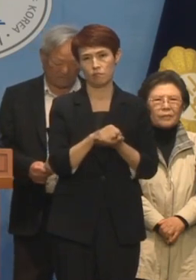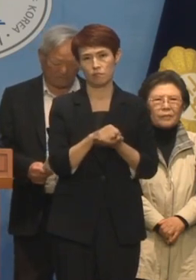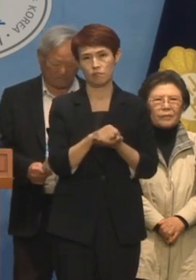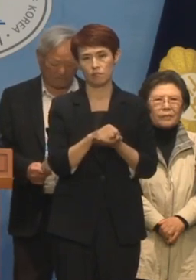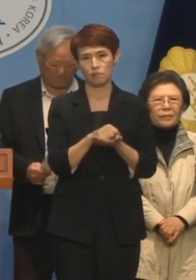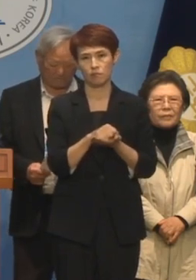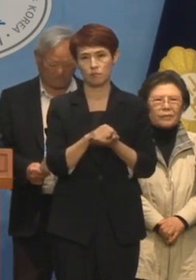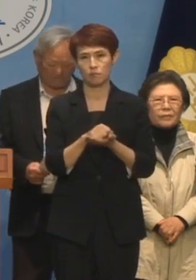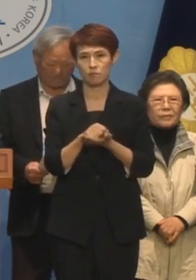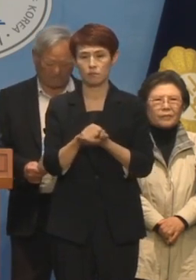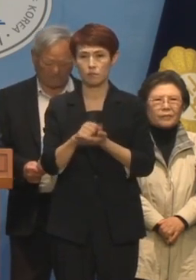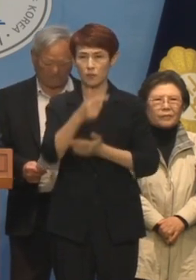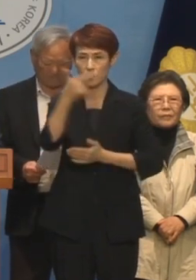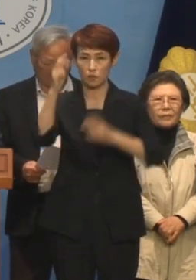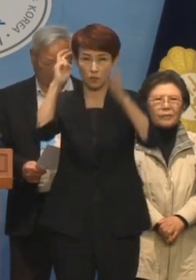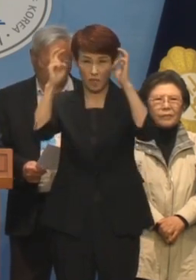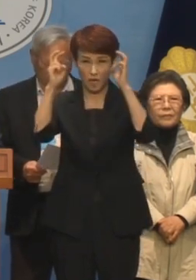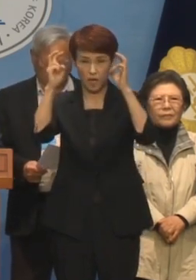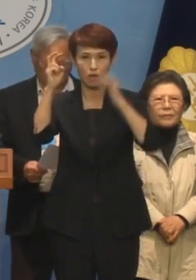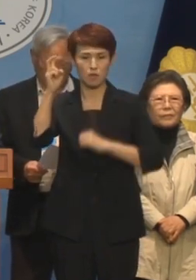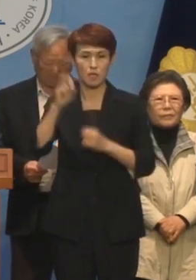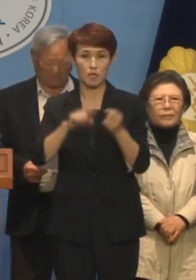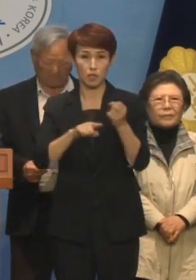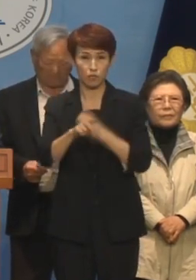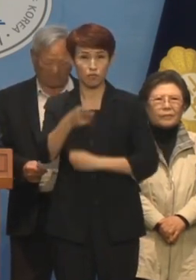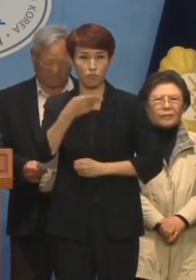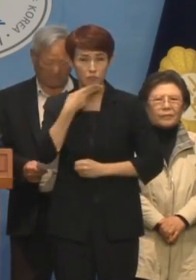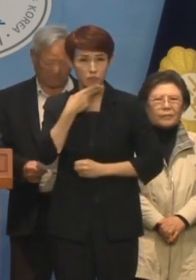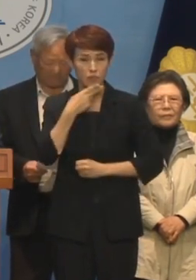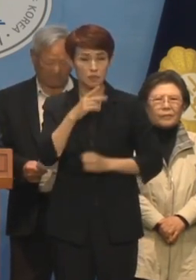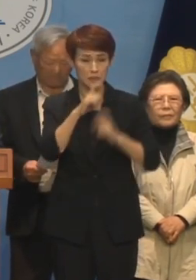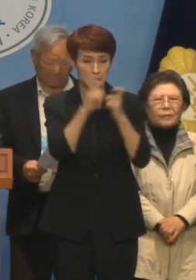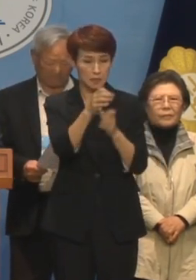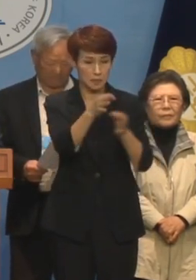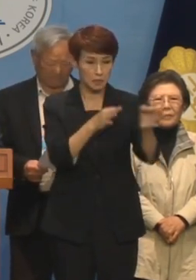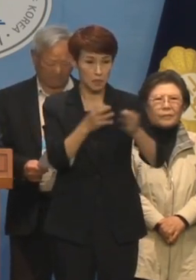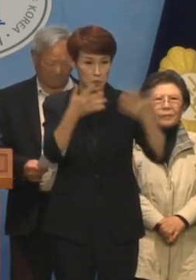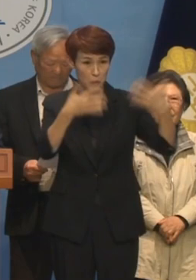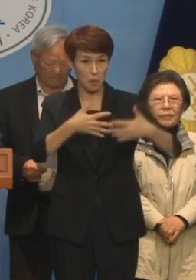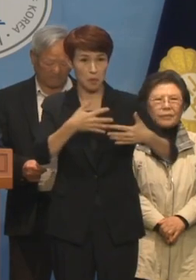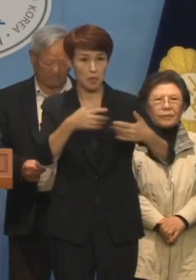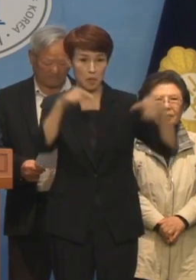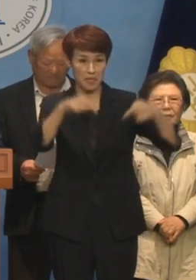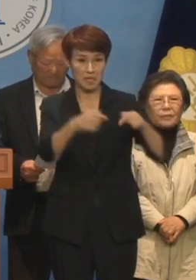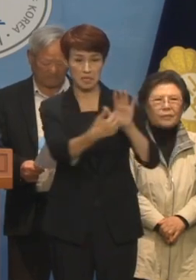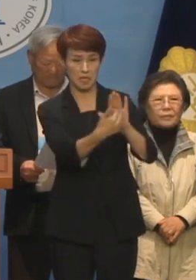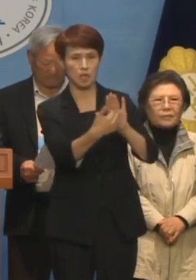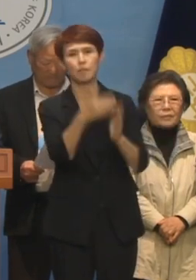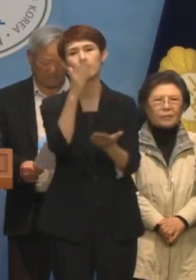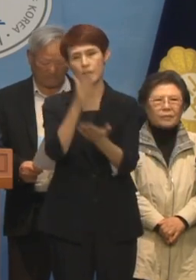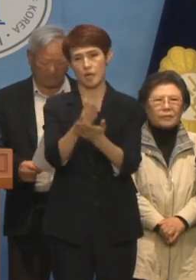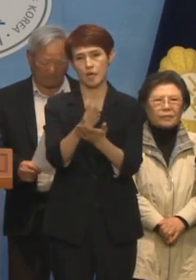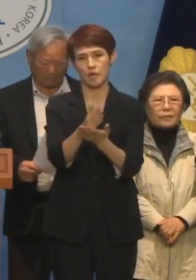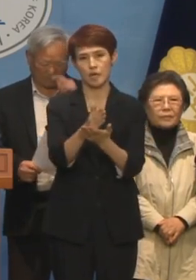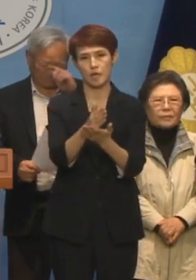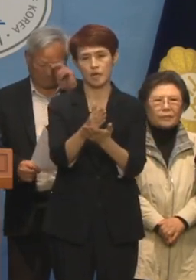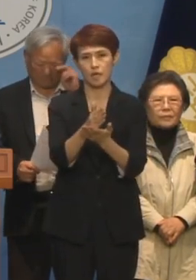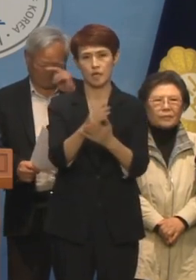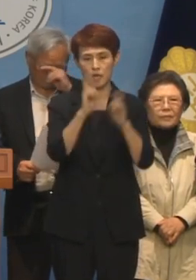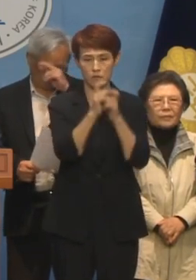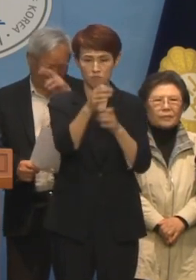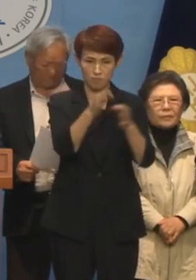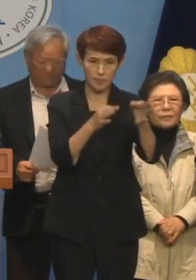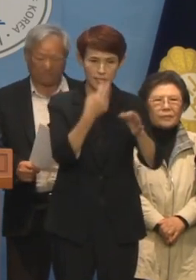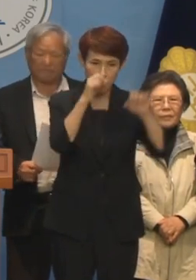있는 사업자들이 정당한 이유 없이 자영업자의 거래 조건 협의를 거부할 수 없게 하는 등 자영업자의